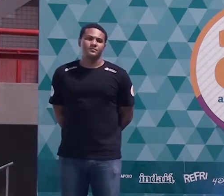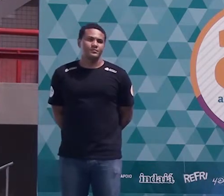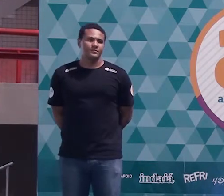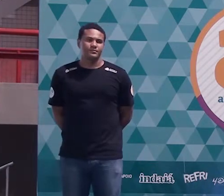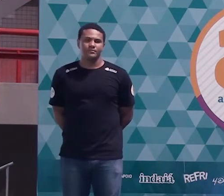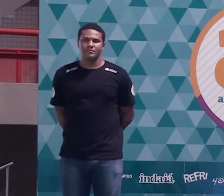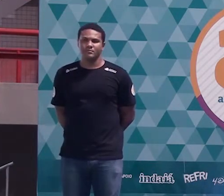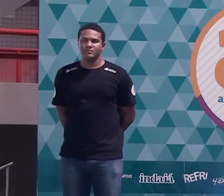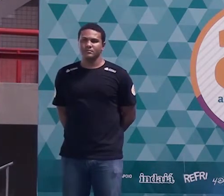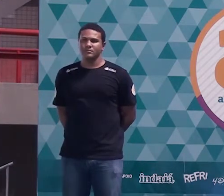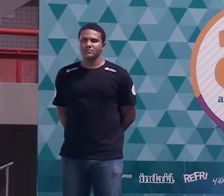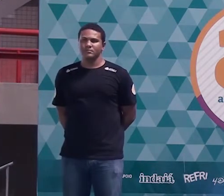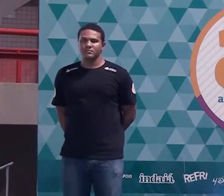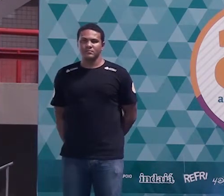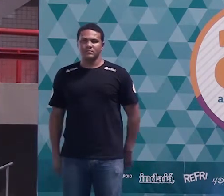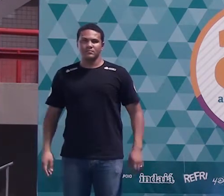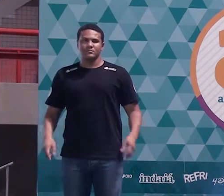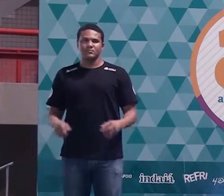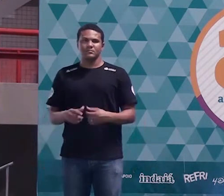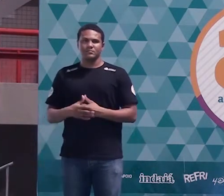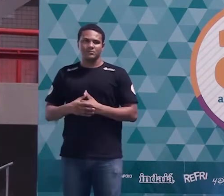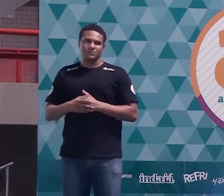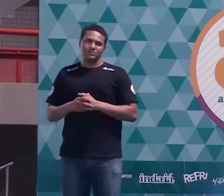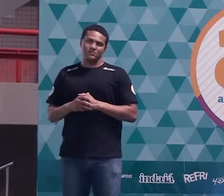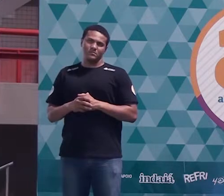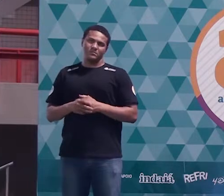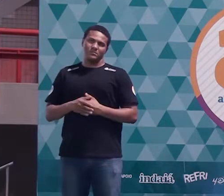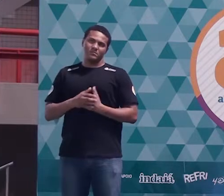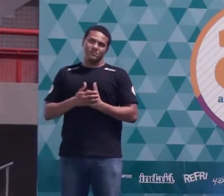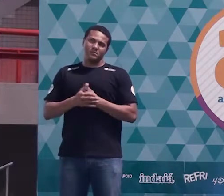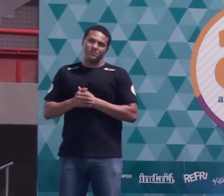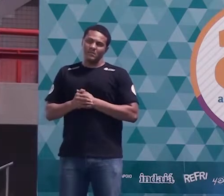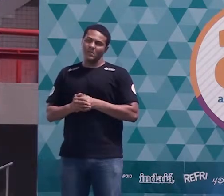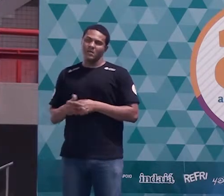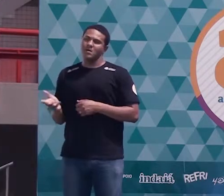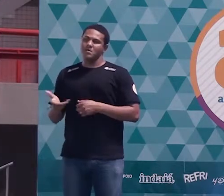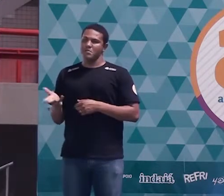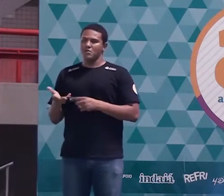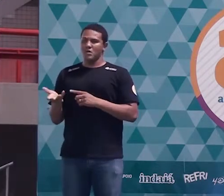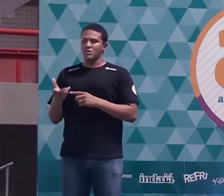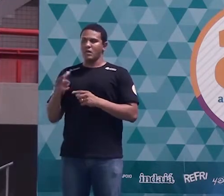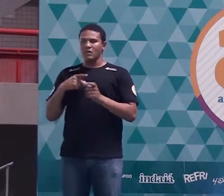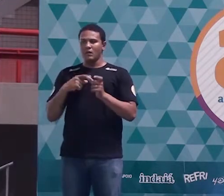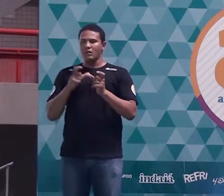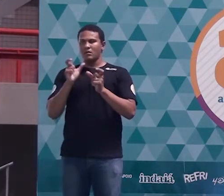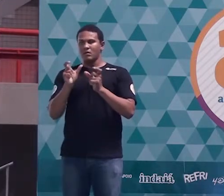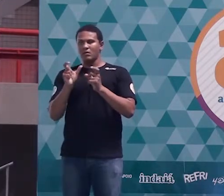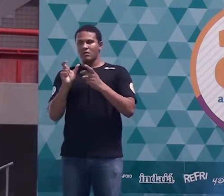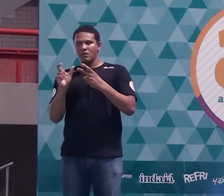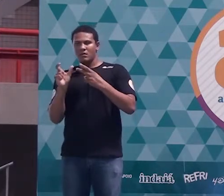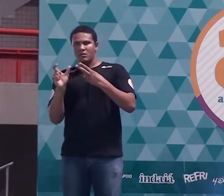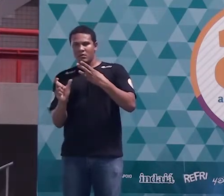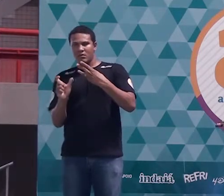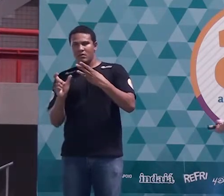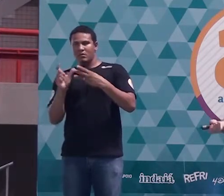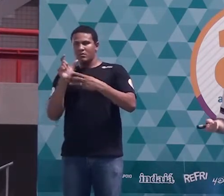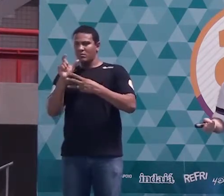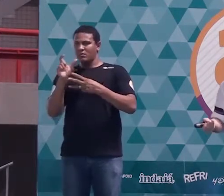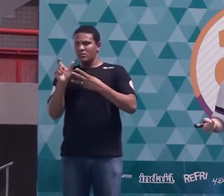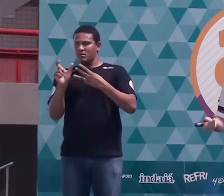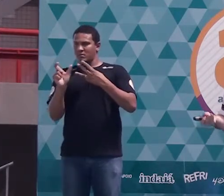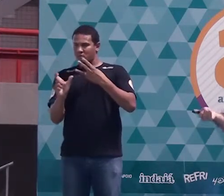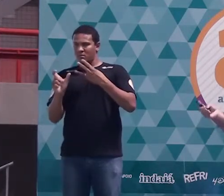Capar o gato, selar o tejo, pegar o beco, são expressões populares para vamos-nos em boa